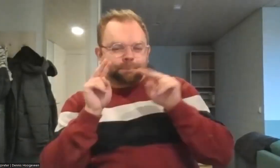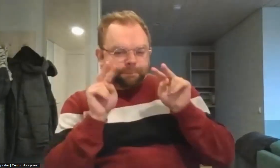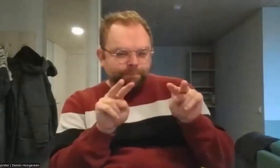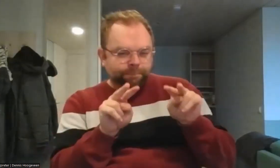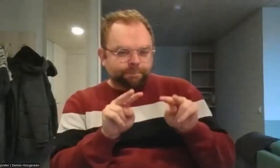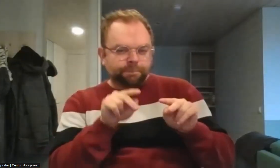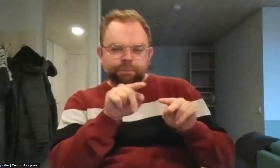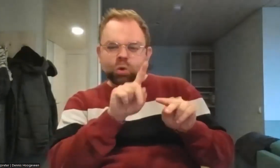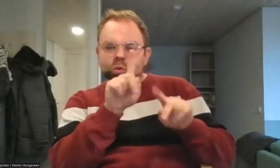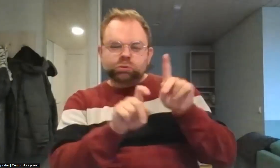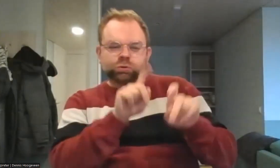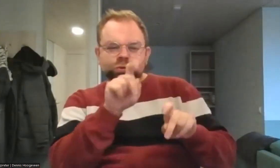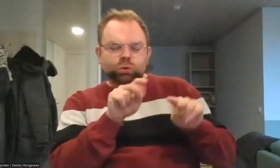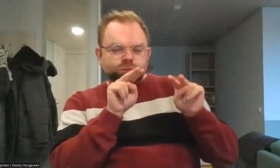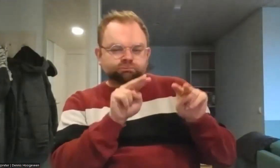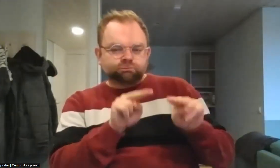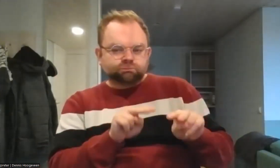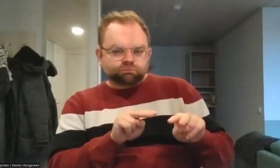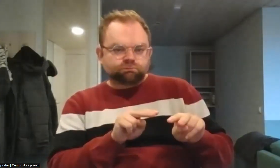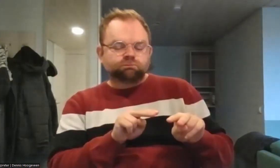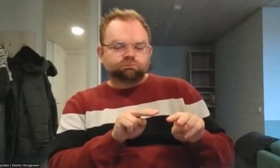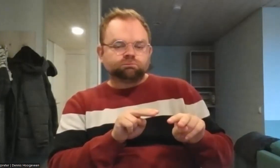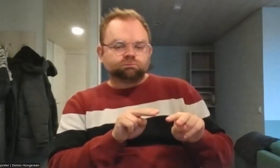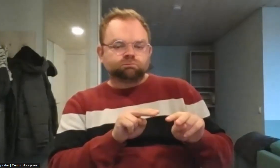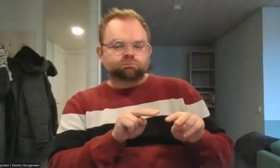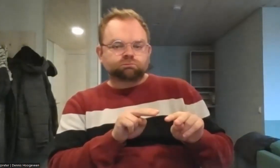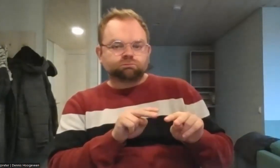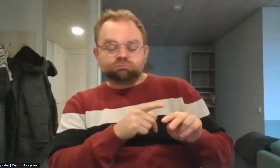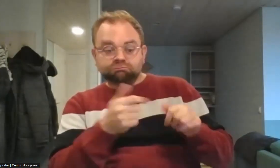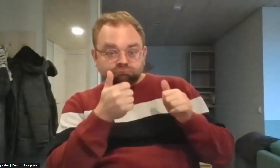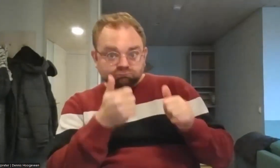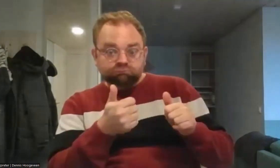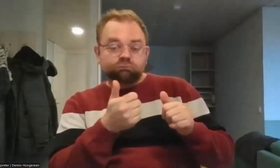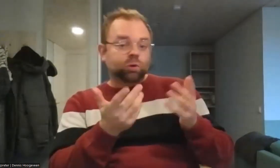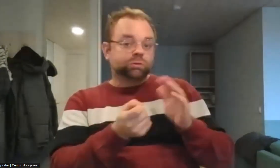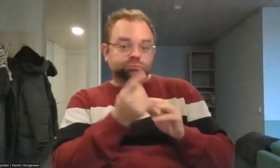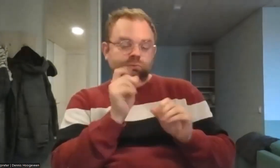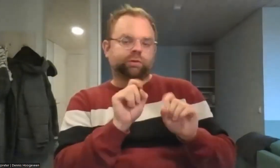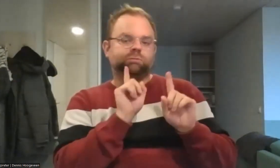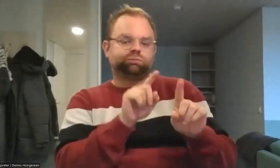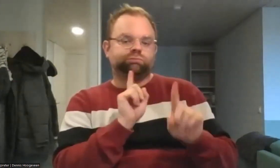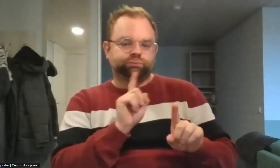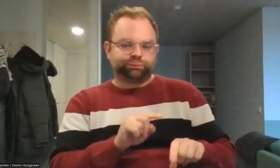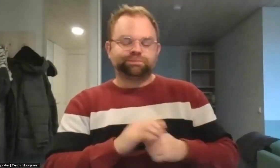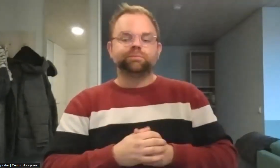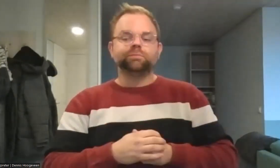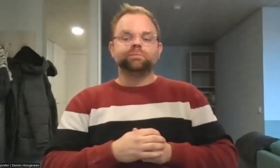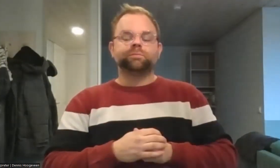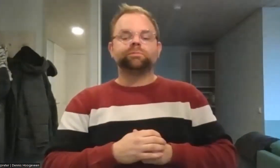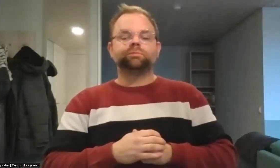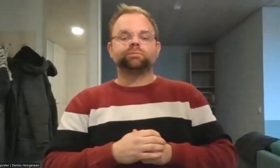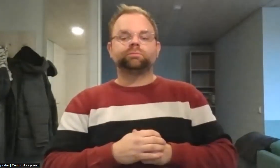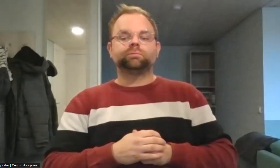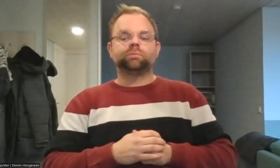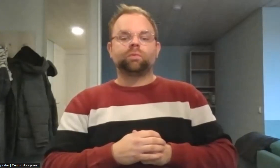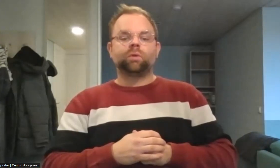répondre aux questions durant l'événement, si possible. Si vous avez des questions d'accessibilité,